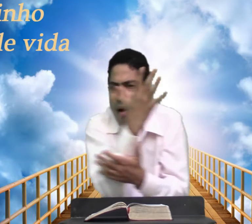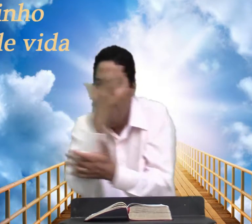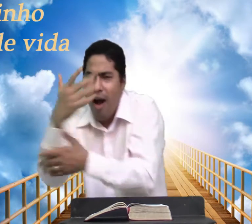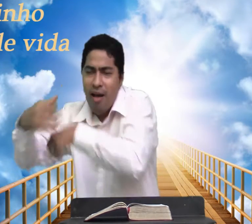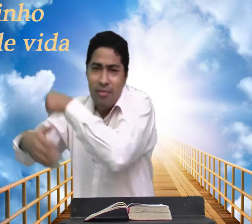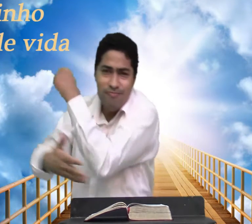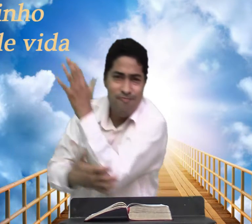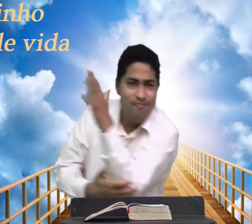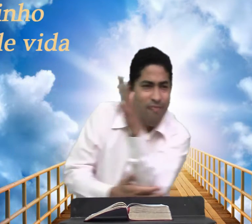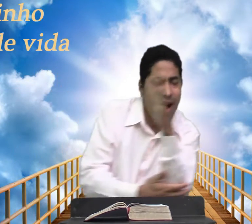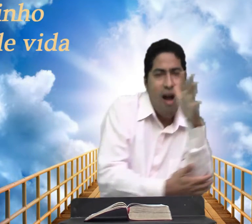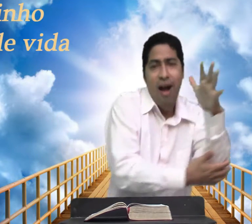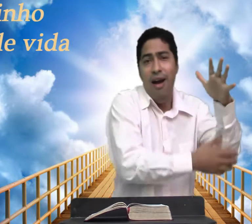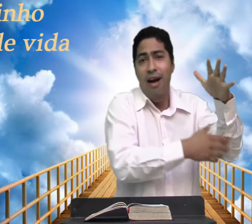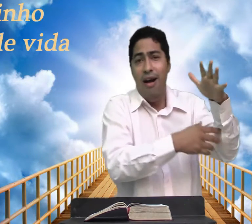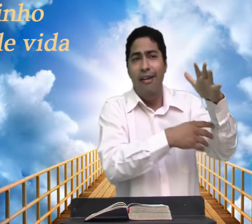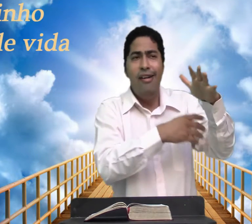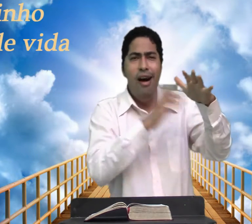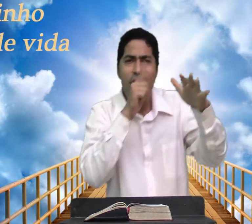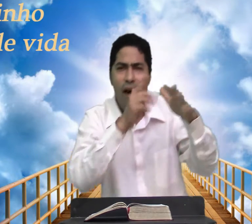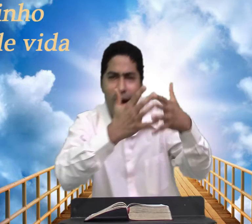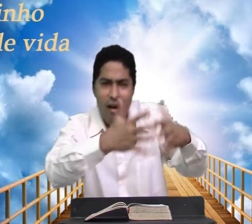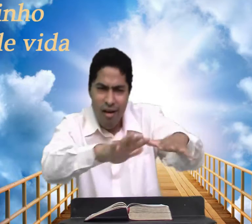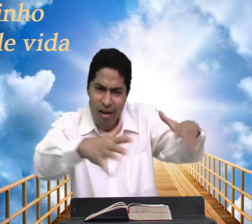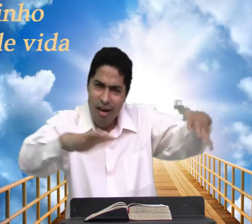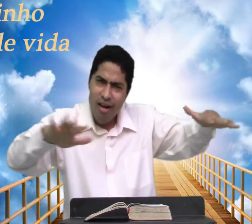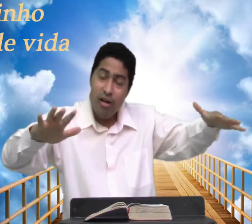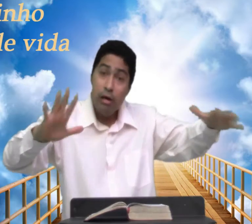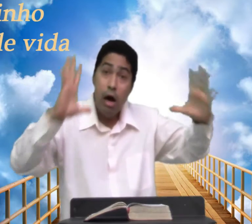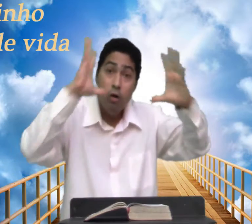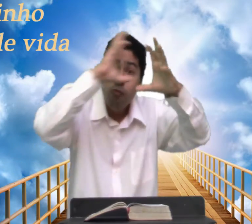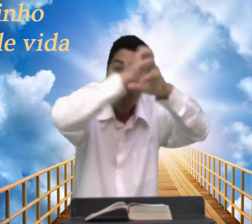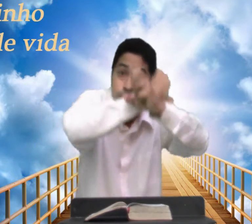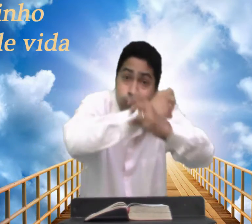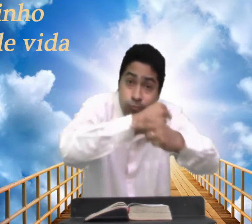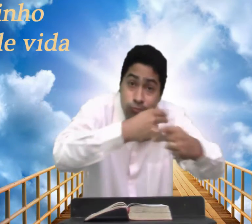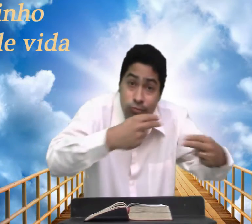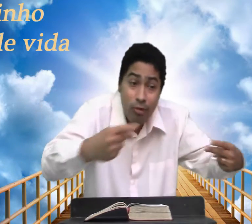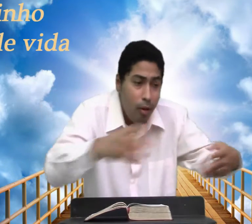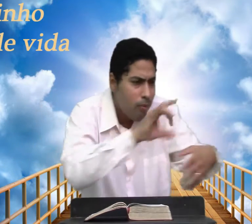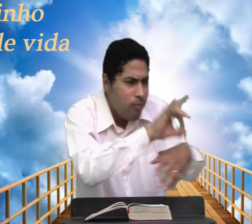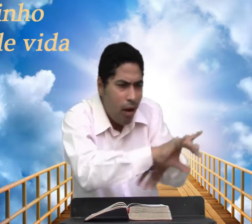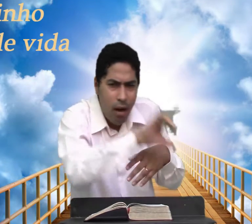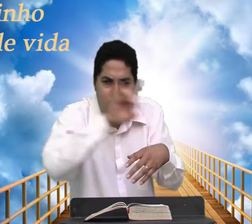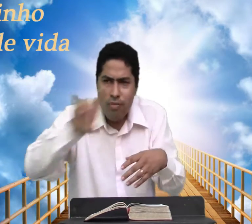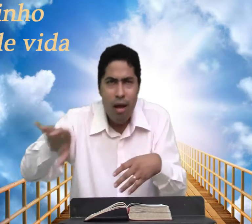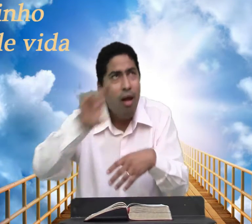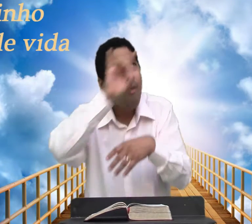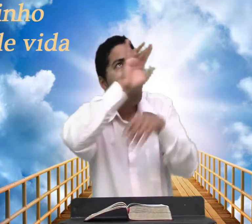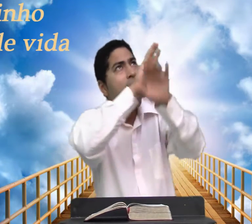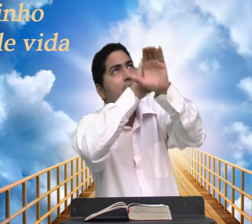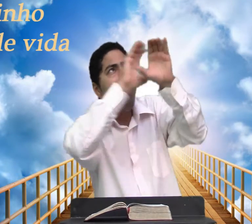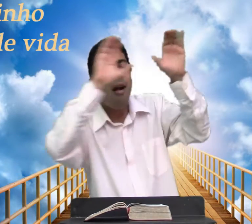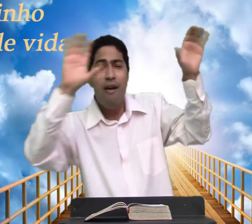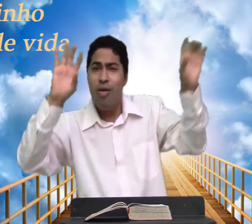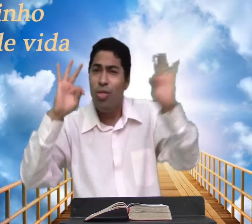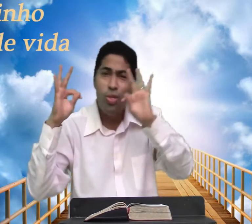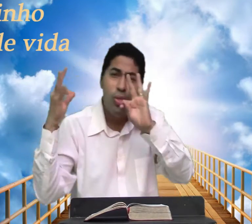Por exemplo, Ele criou toda a natureza, Ele criou os mares e os animais que compõem os mares, a terra,